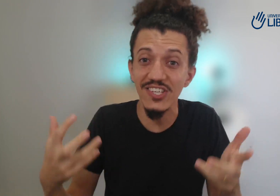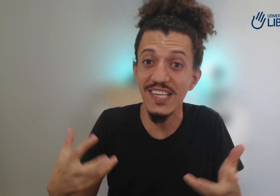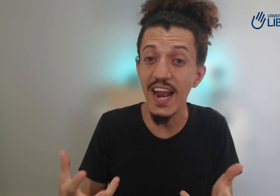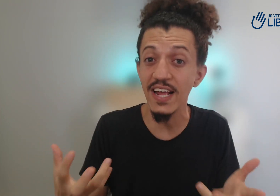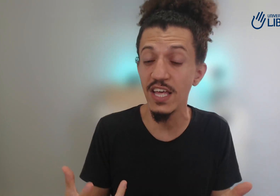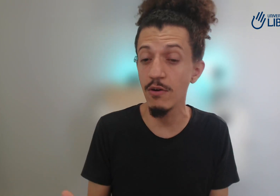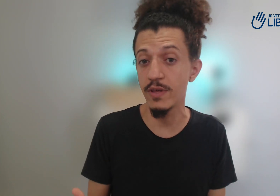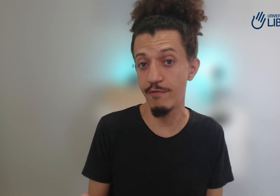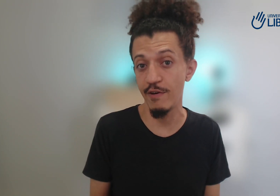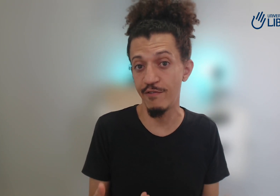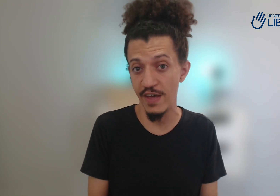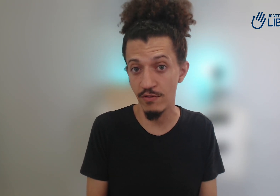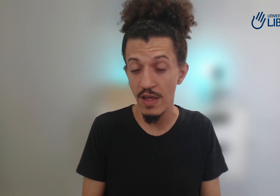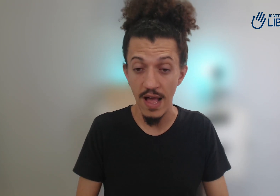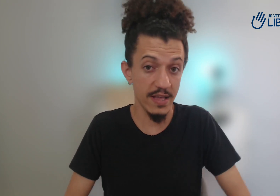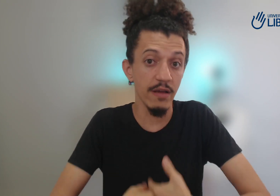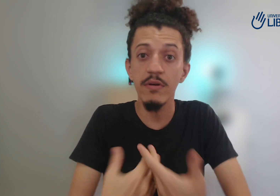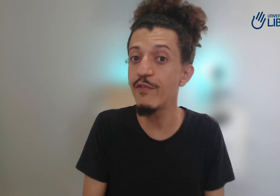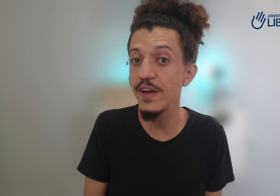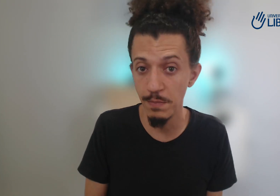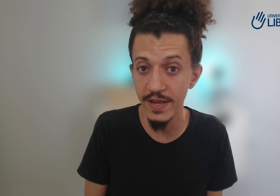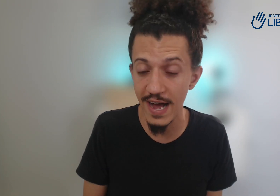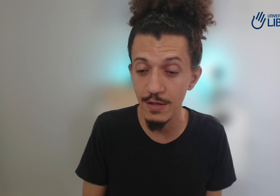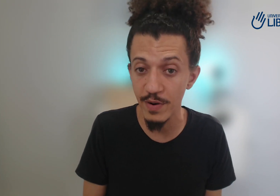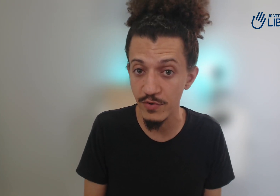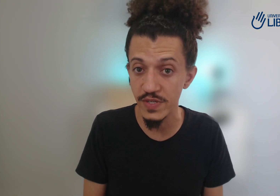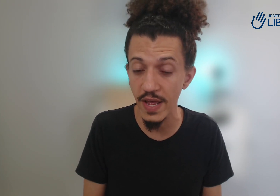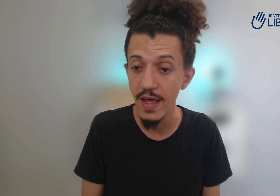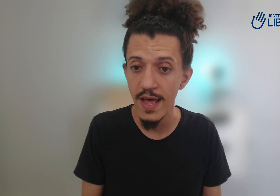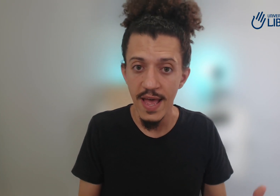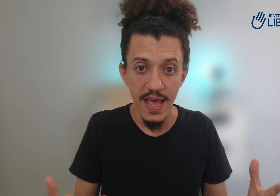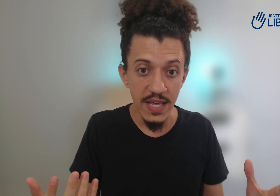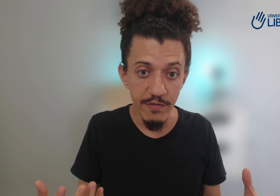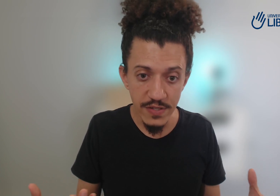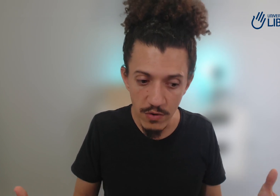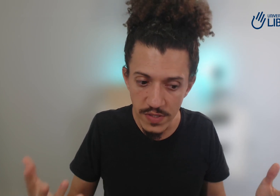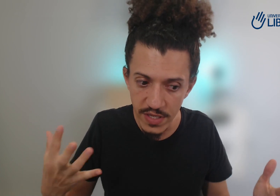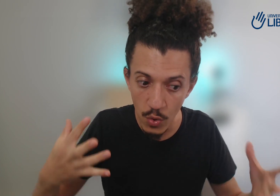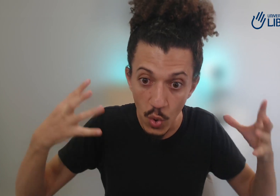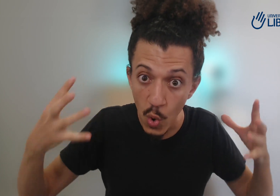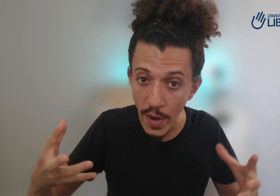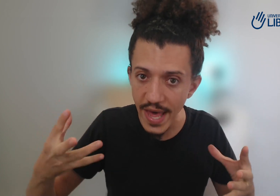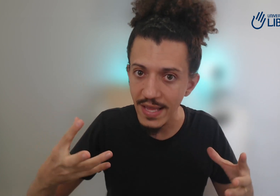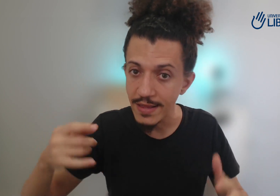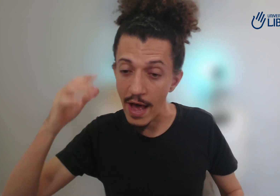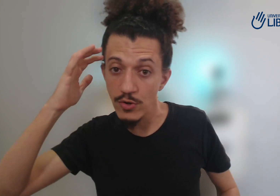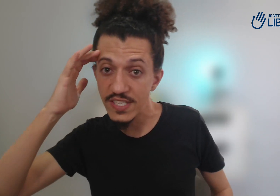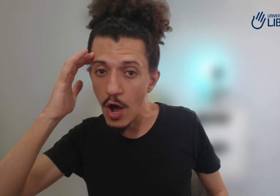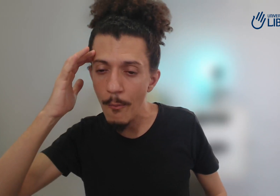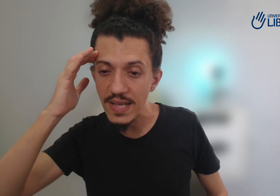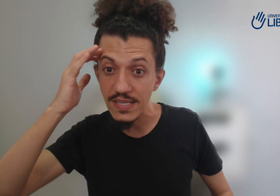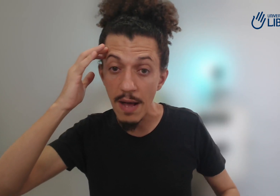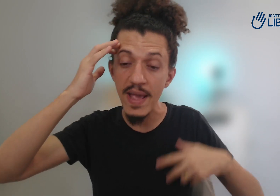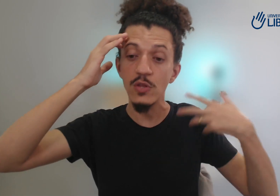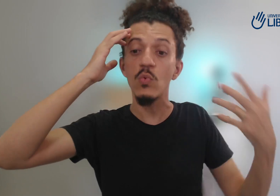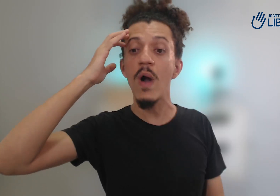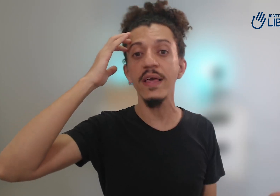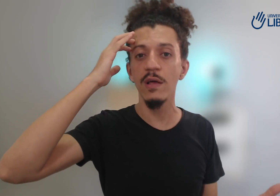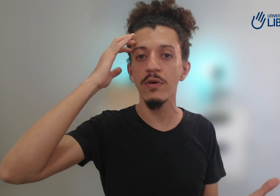sintetizar aquilo que foi feito, aquilo que foi explicado para você, e que você conseguiu conectar o seu pensamento com aquilo que